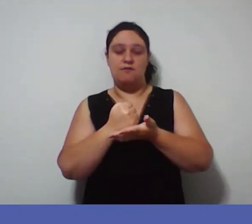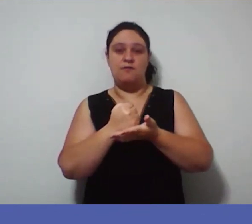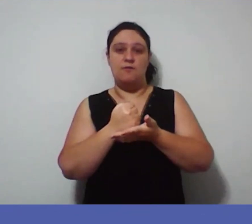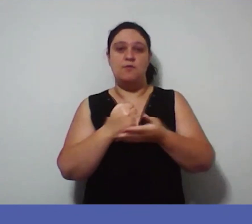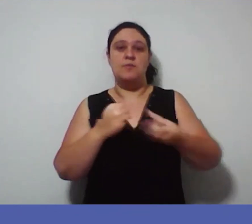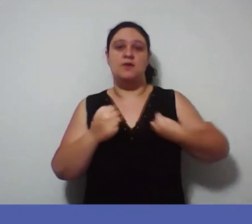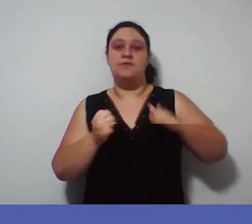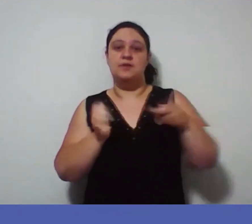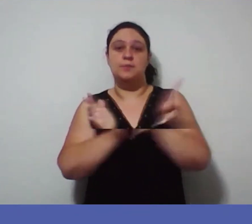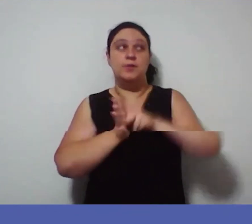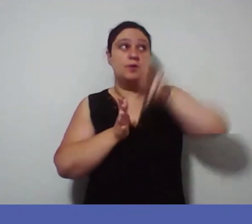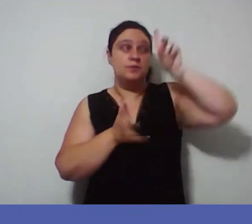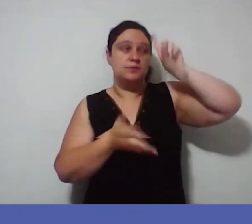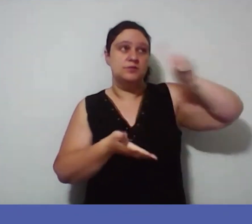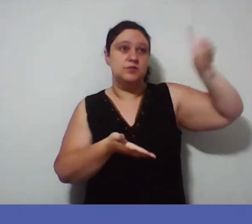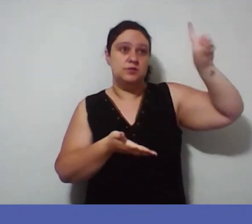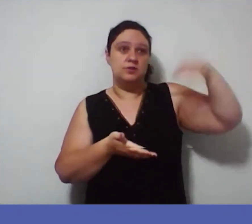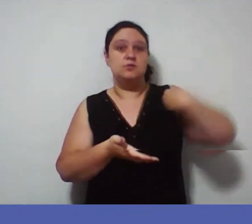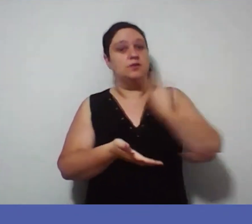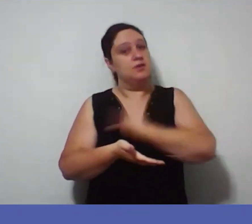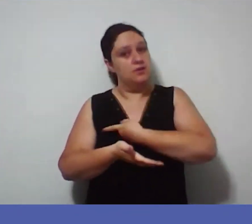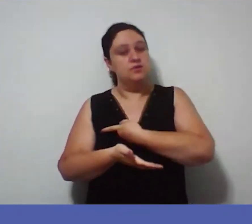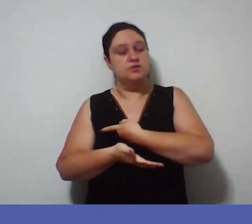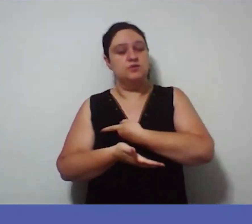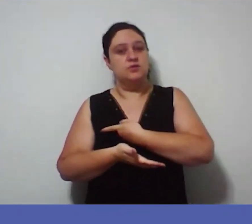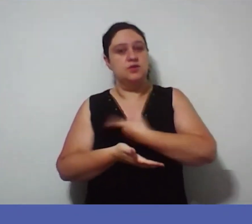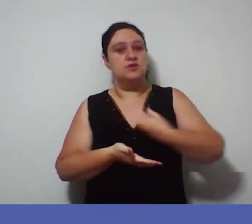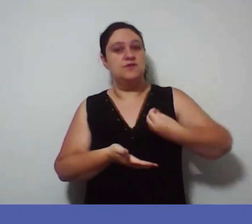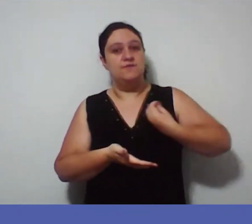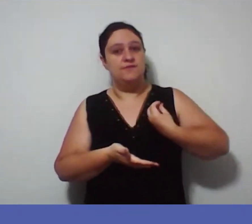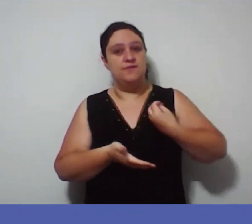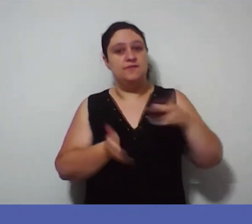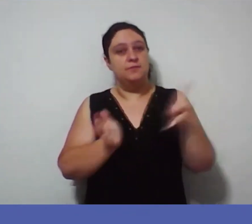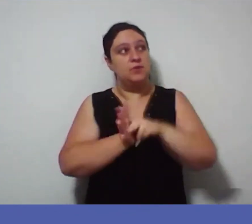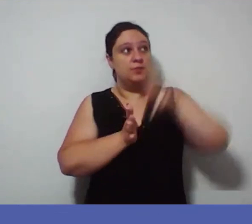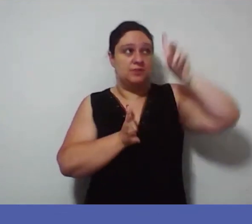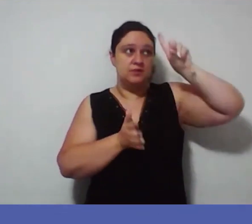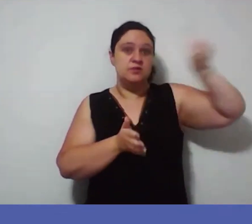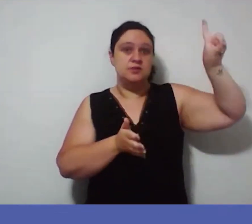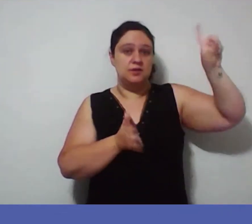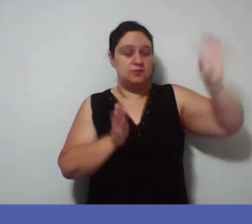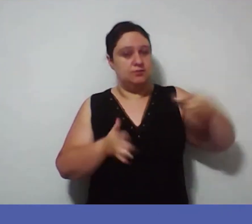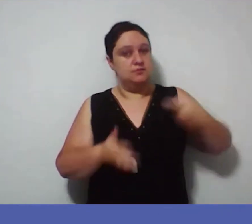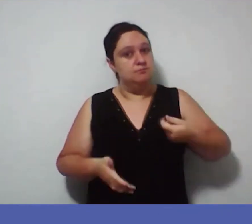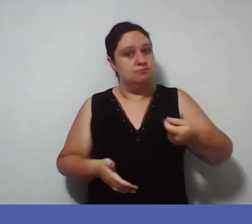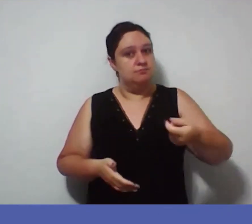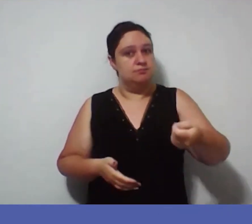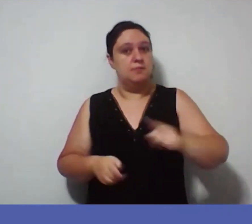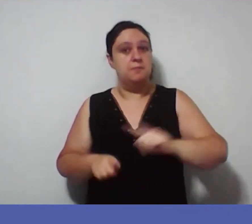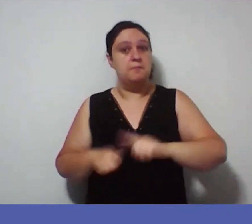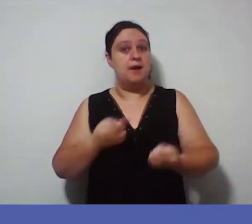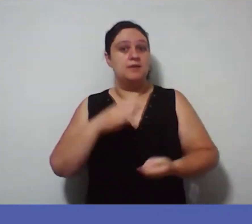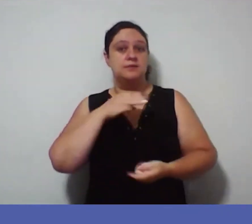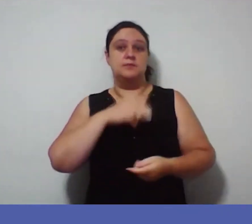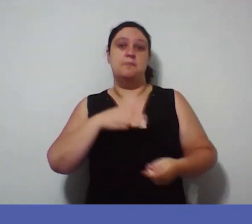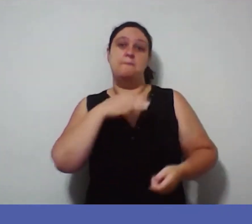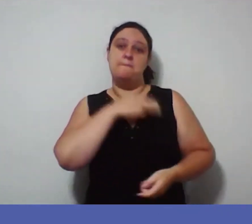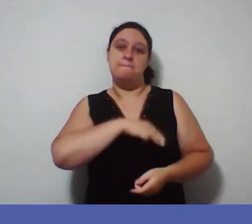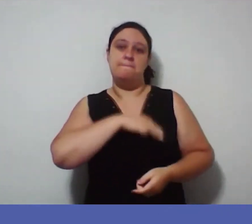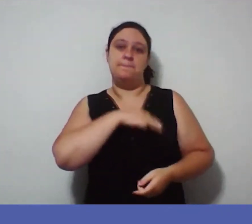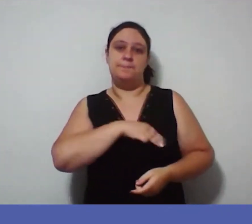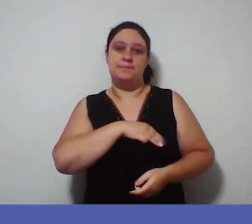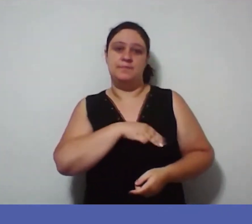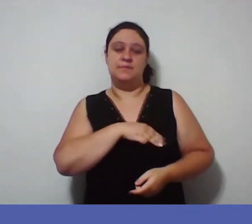vivermos por essa vida hoje e eternamente. Mas, em Mateus, ter vida eterna